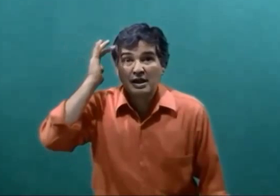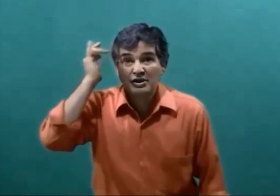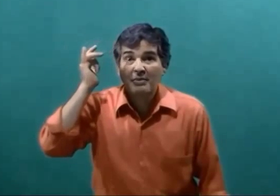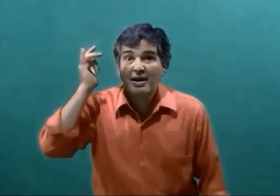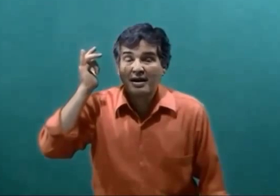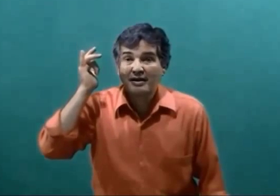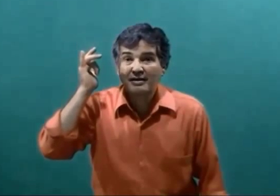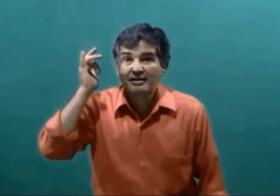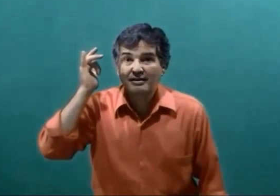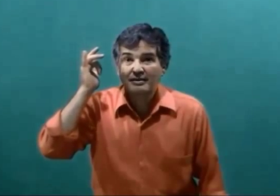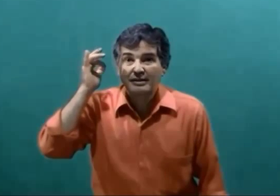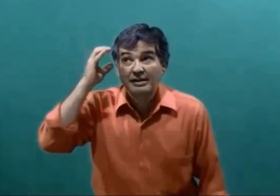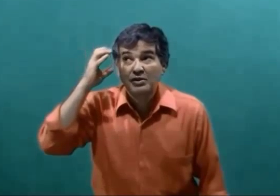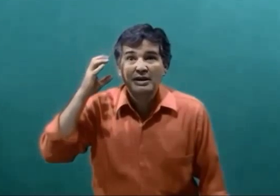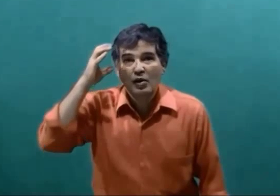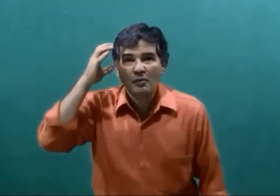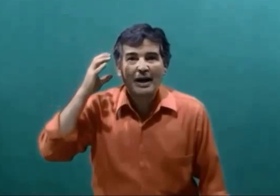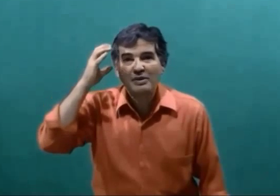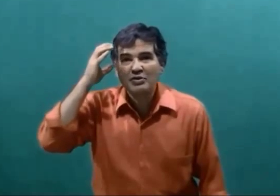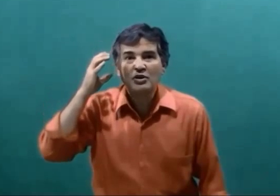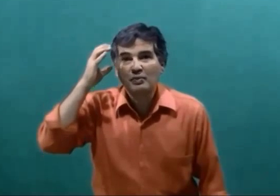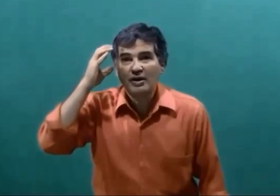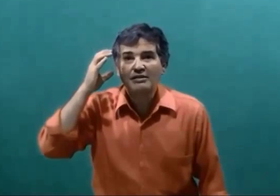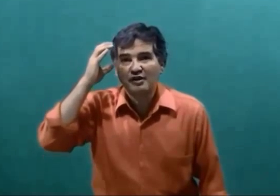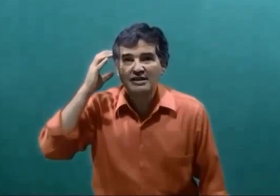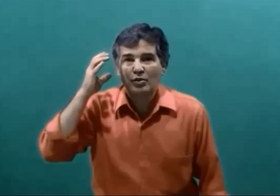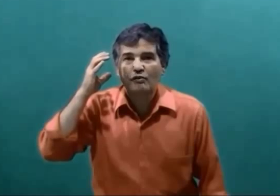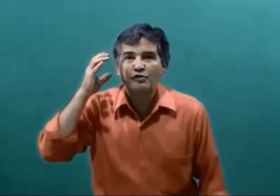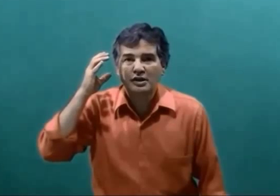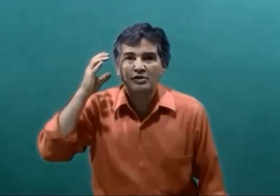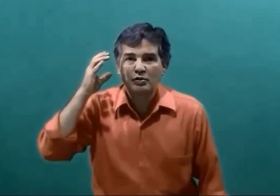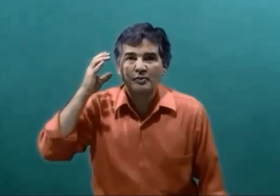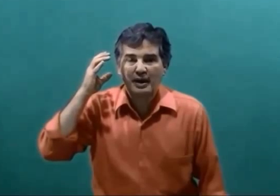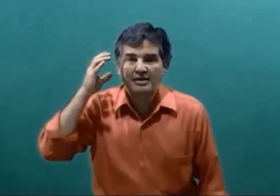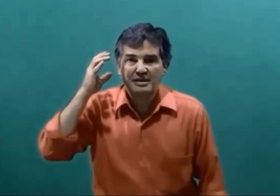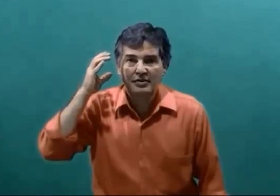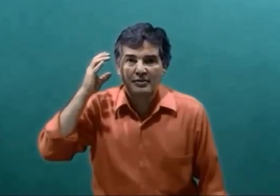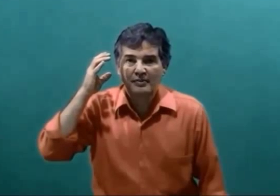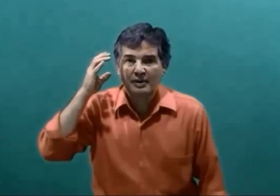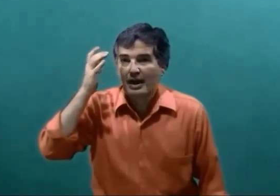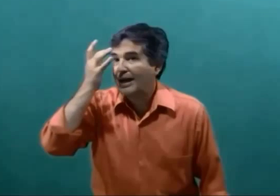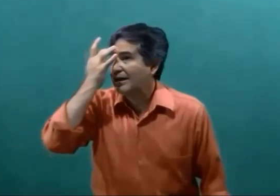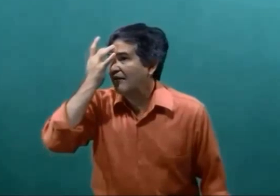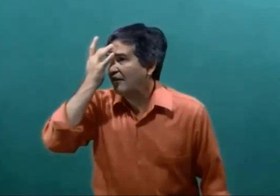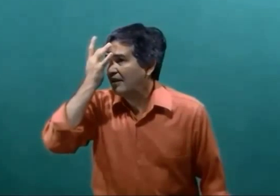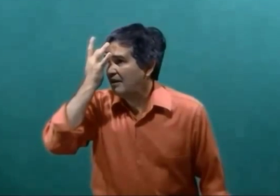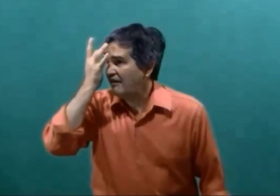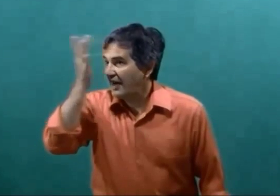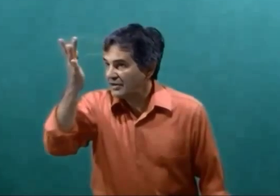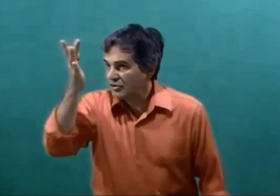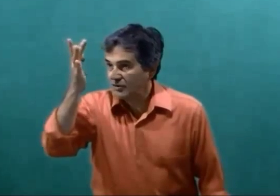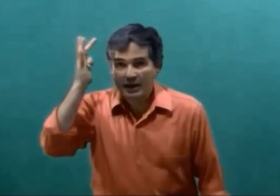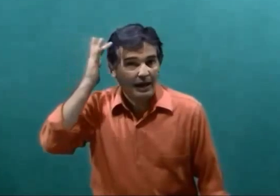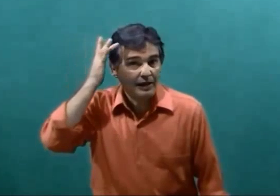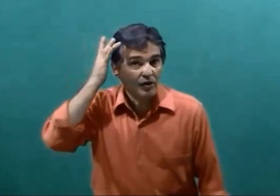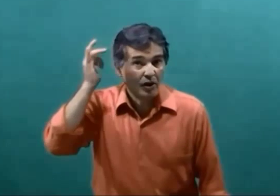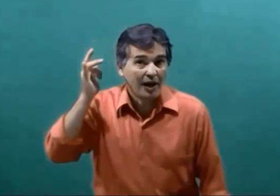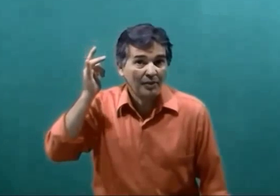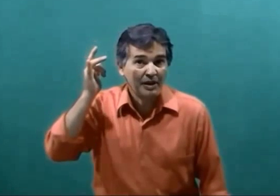sinal de amanhã. Então aqui é um caminho que pode haver essa confusão de compreensão. Aqui na frente é fácil, aqui ó,